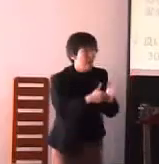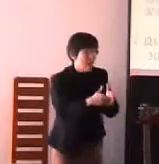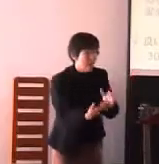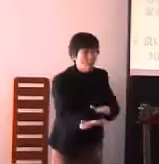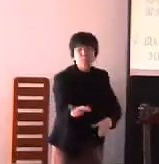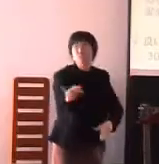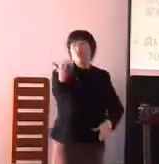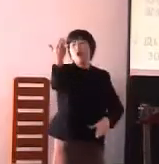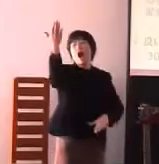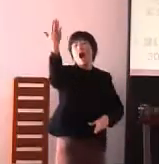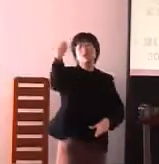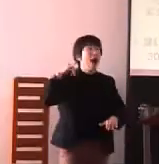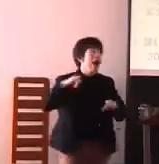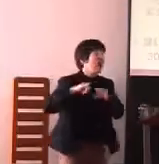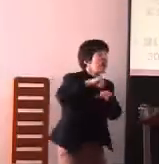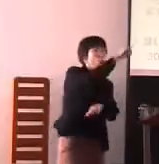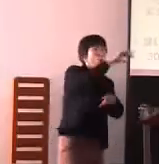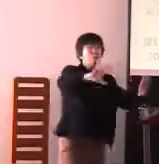ありません。かってはありました。